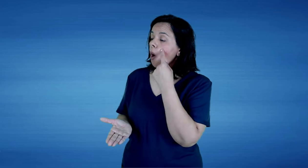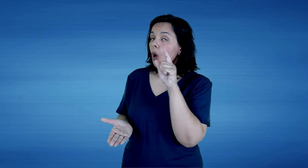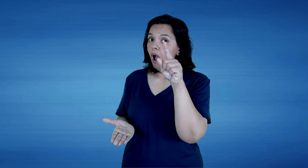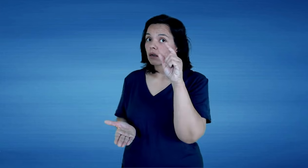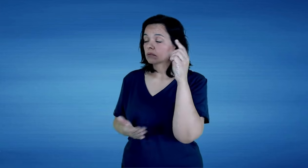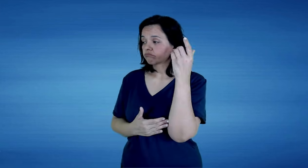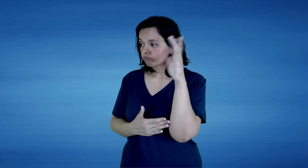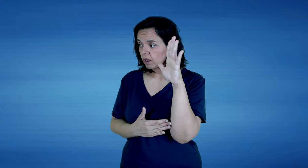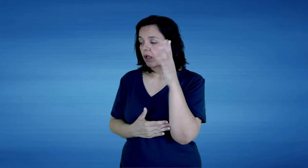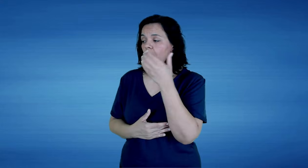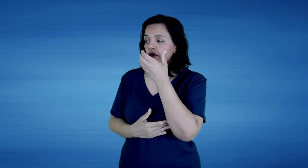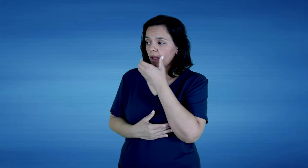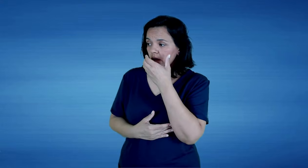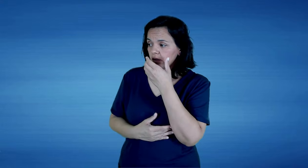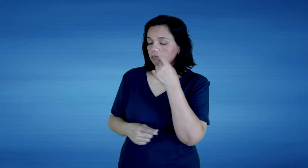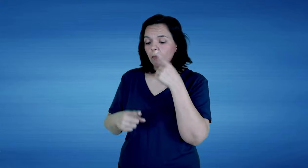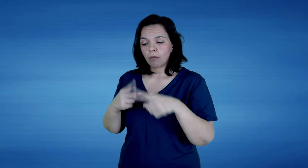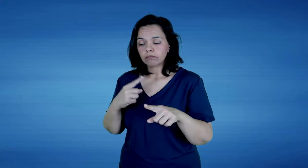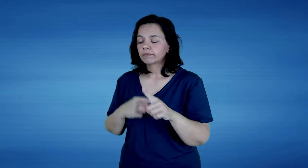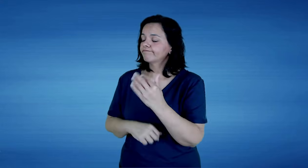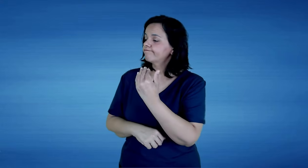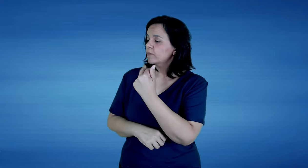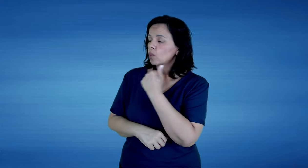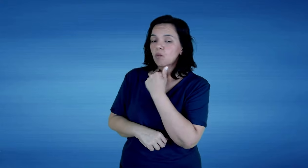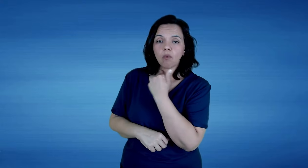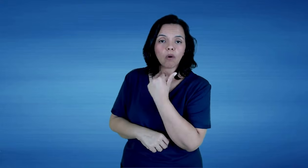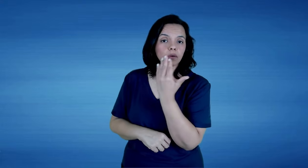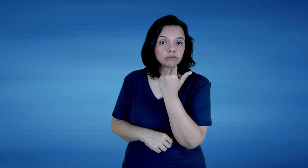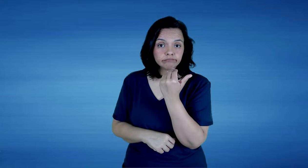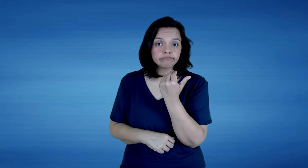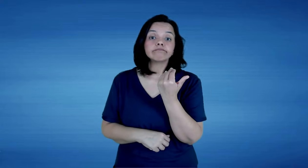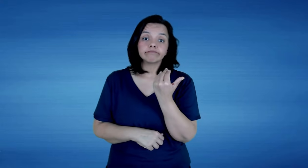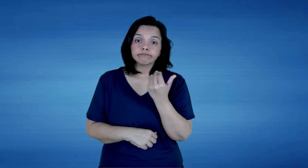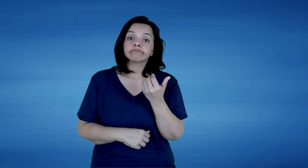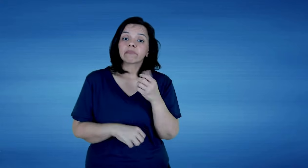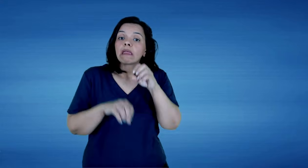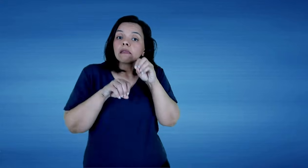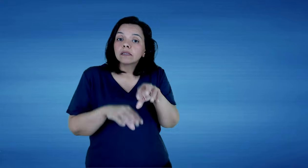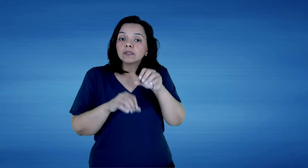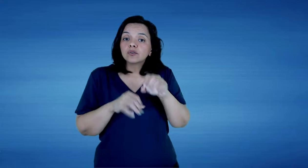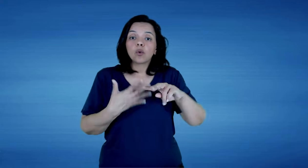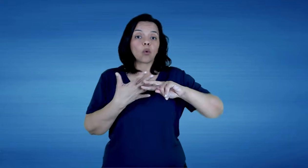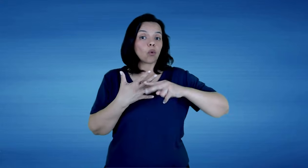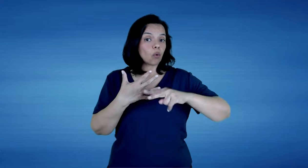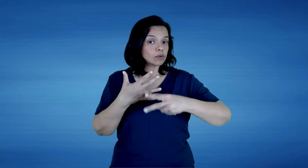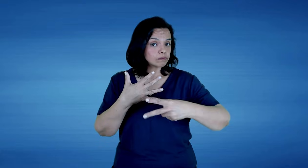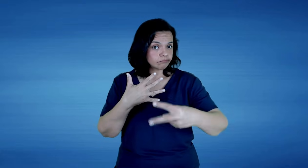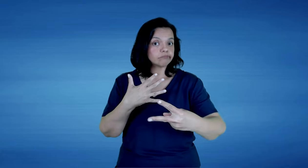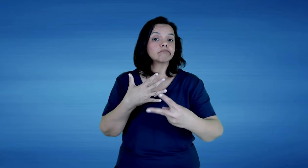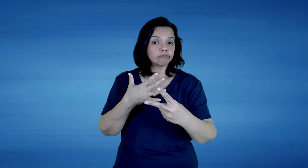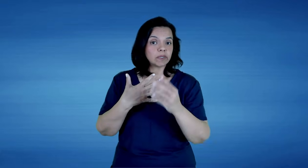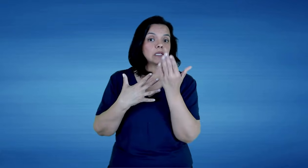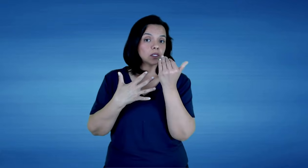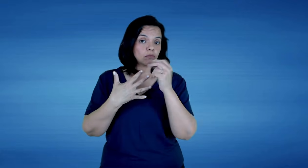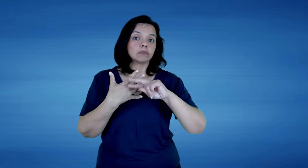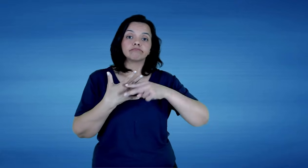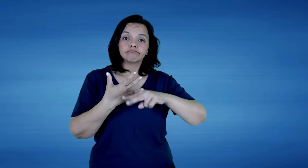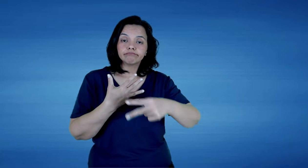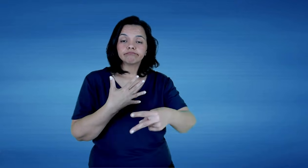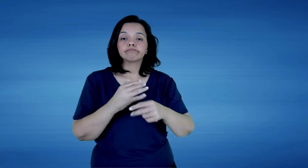É verdade que Deus, ele falou que não poderia comer daquele fruto, daquela árvore proibida, que teria consequências